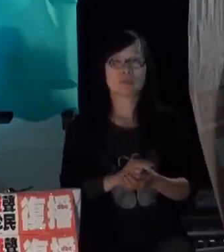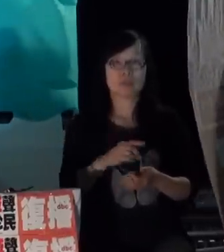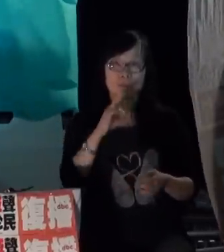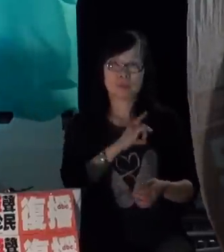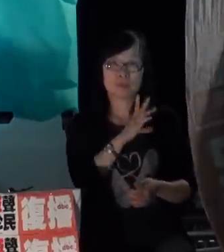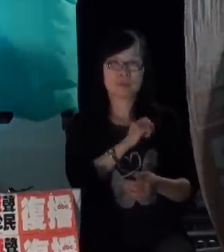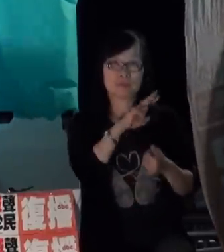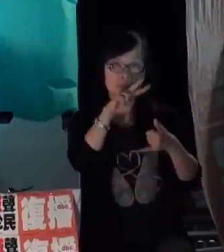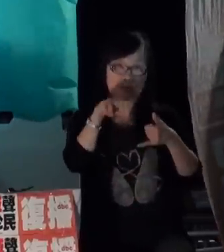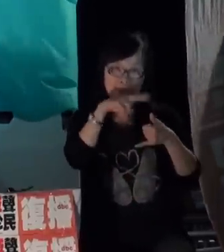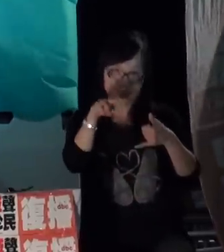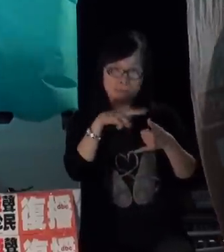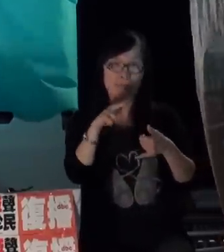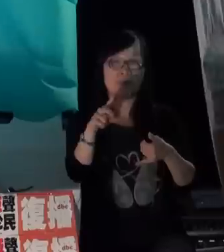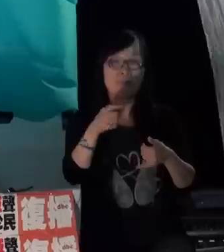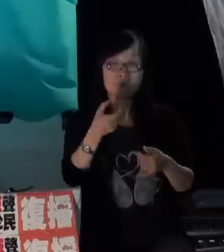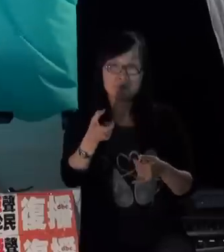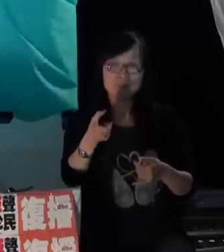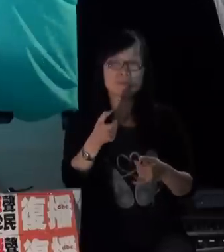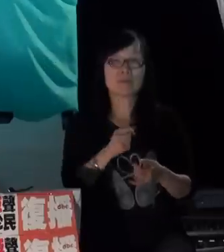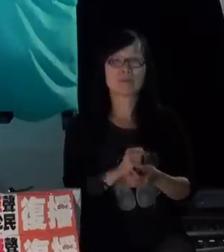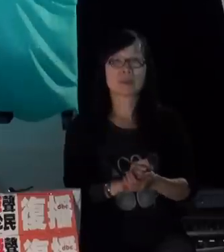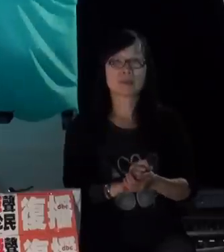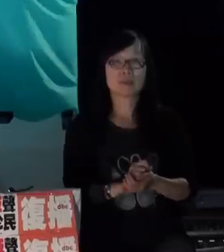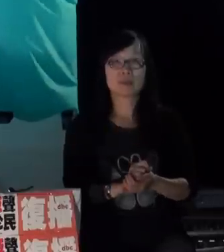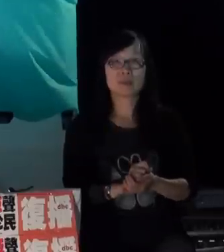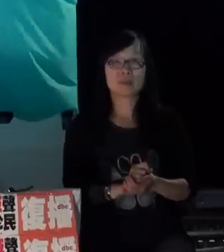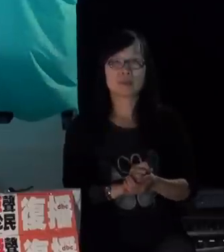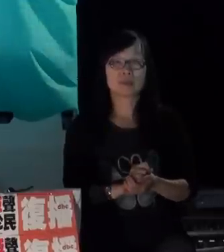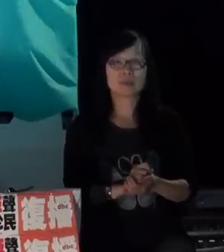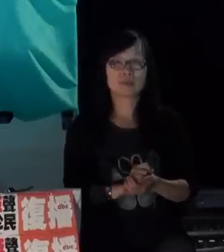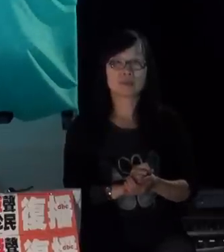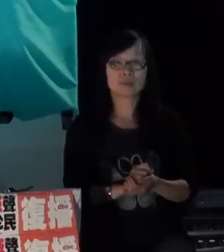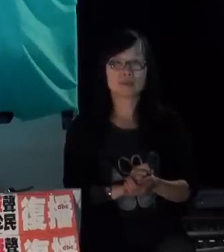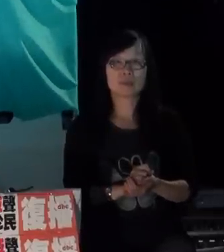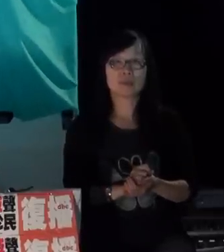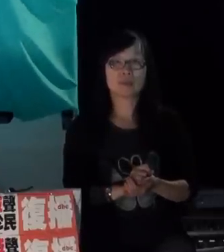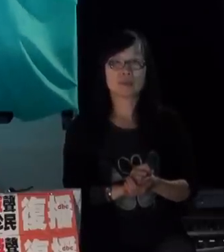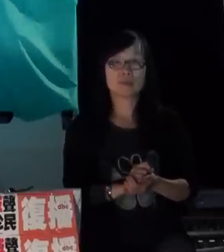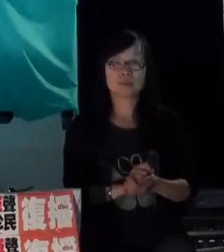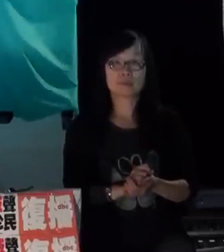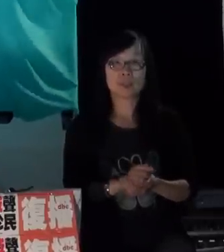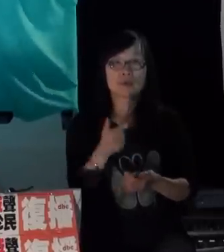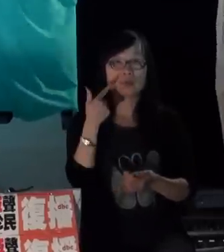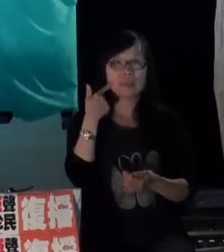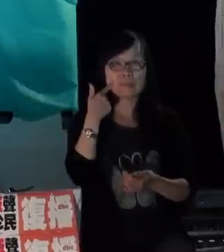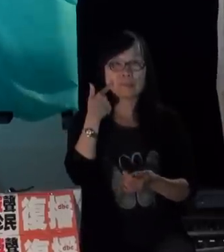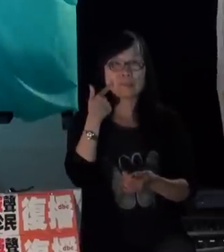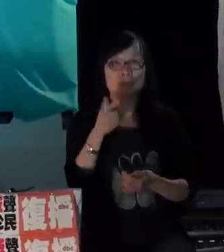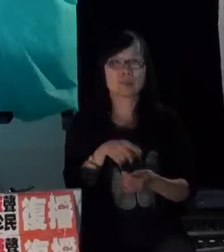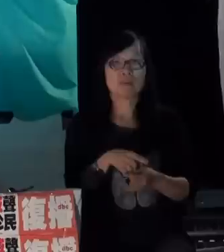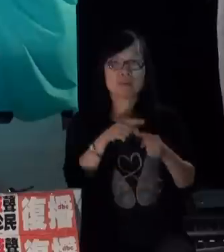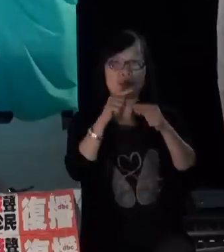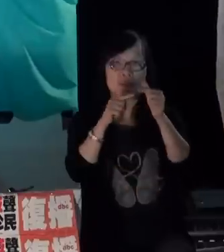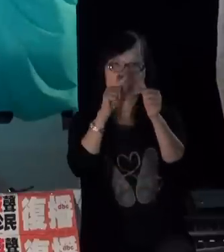然嗰個審查嘅額咧就係非常之呢、這個嚴苛啦，係咪？ 大佬啊，嗰十幾萬